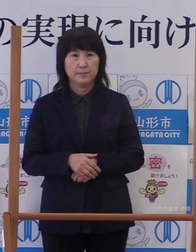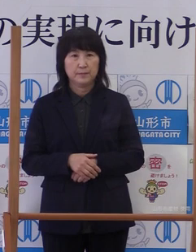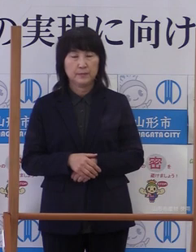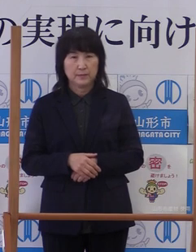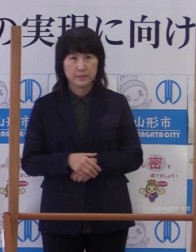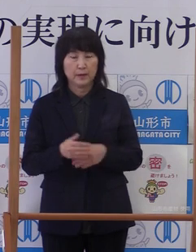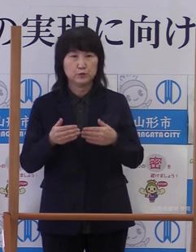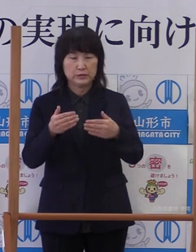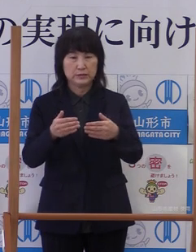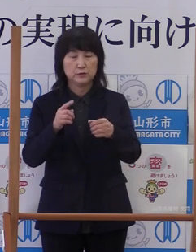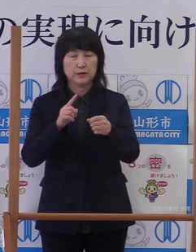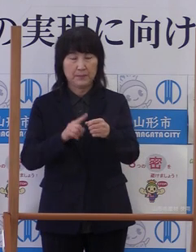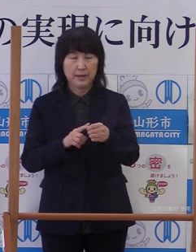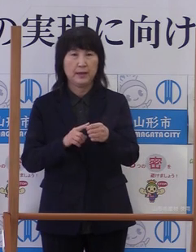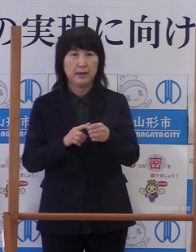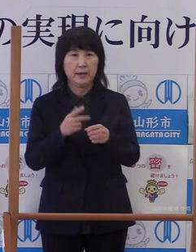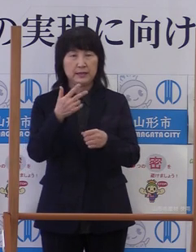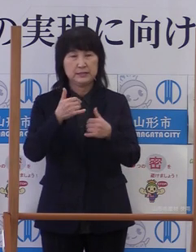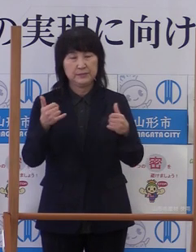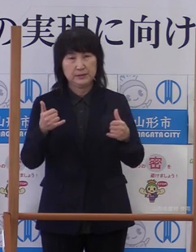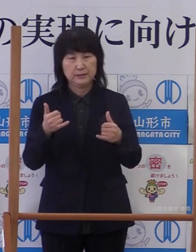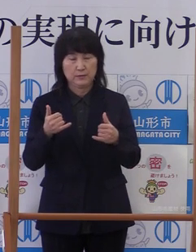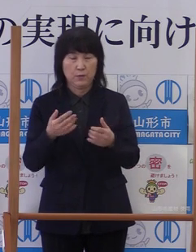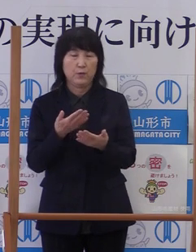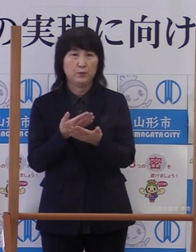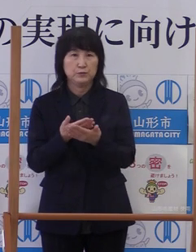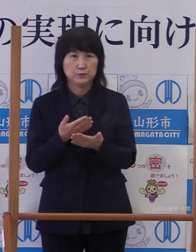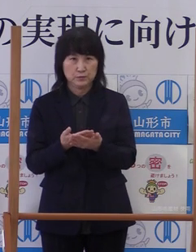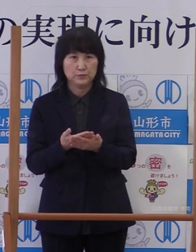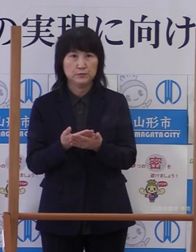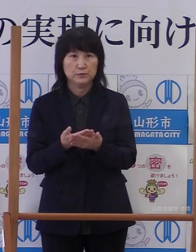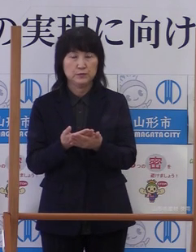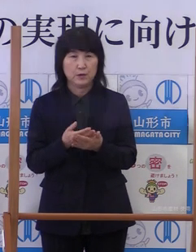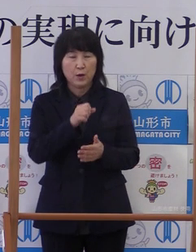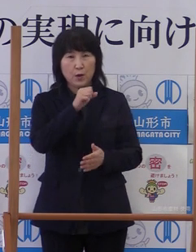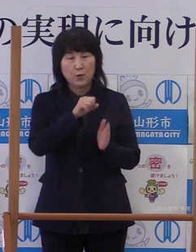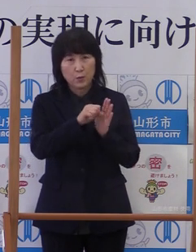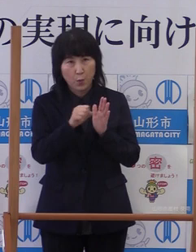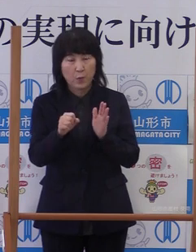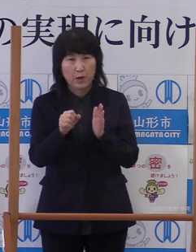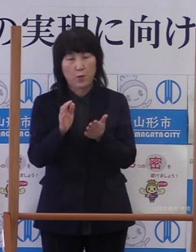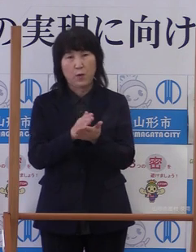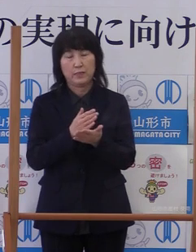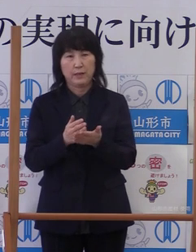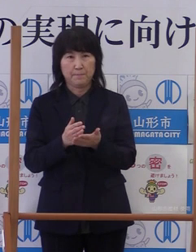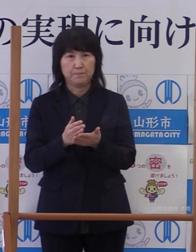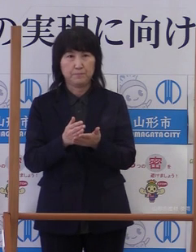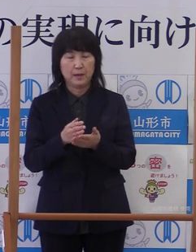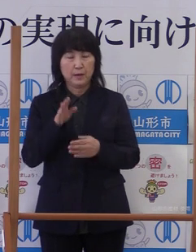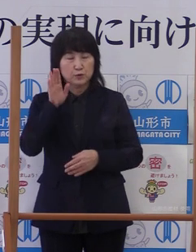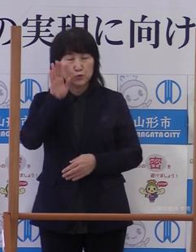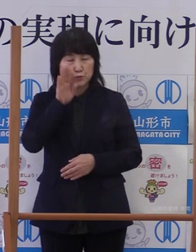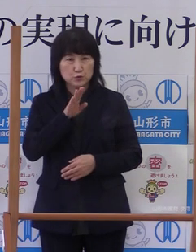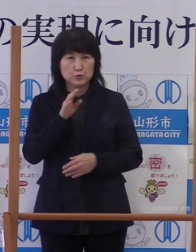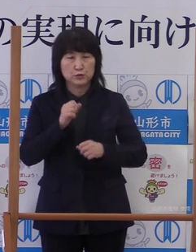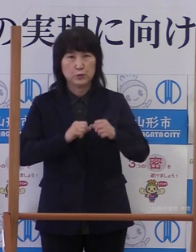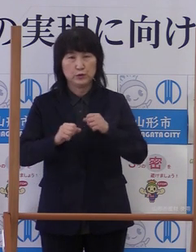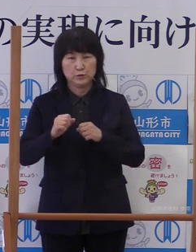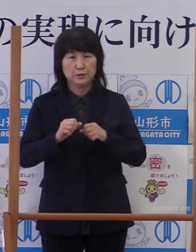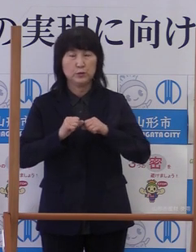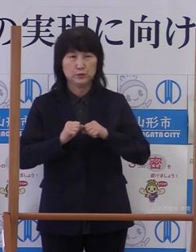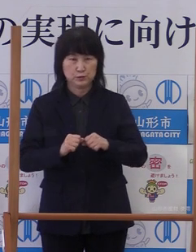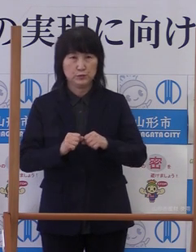事業の推進にあたっては市民目線によるニーズや効果等を見極め、スピード感を持って取り組むと